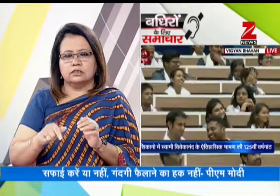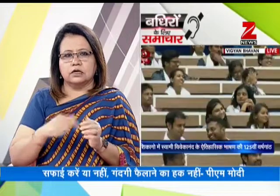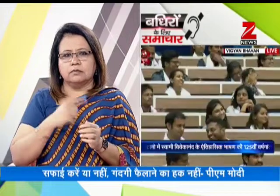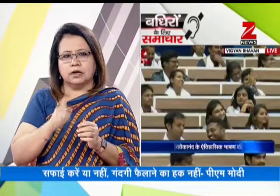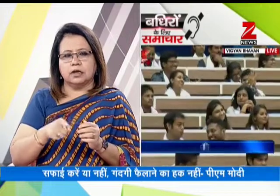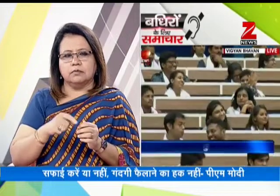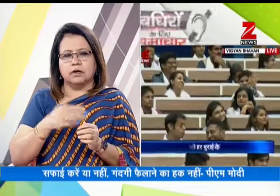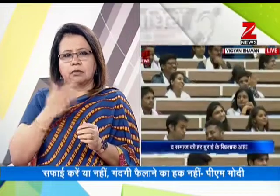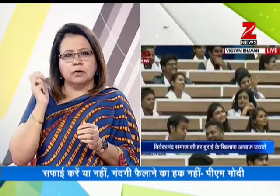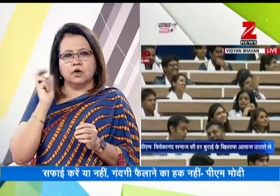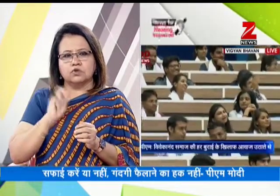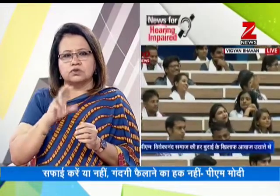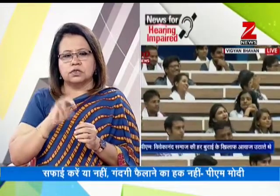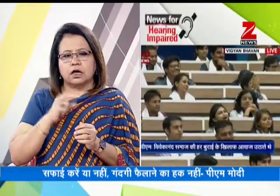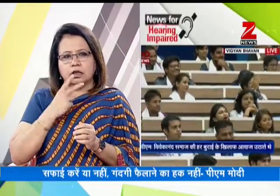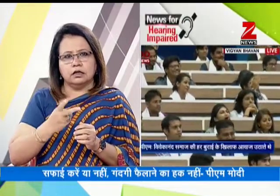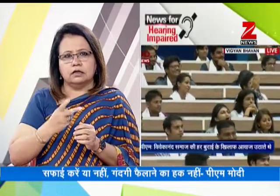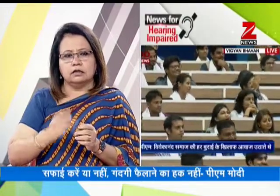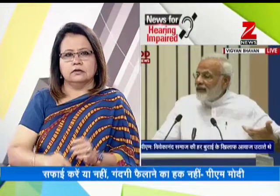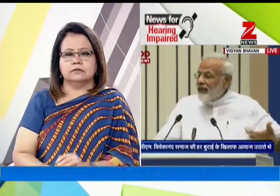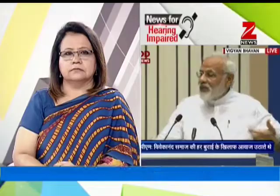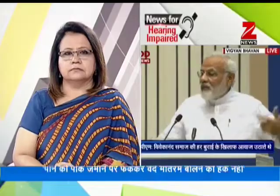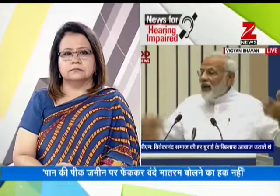ये सब करने पर नहीं डांटते?